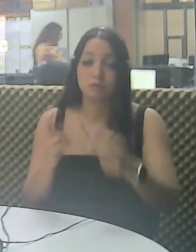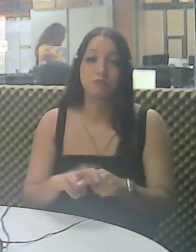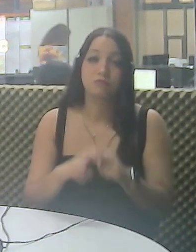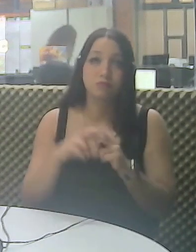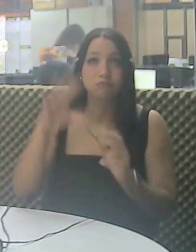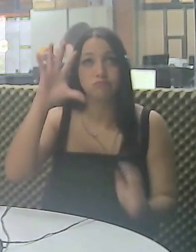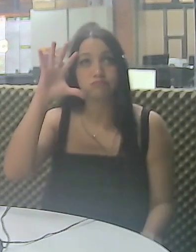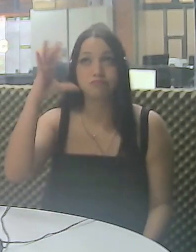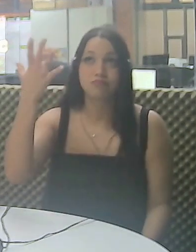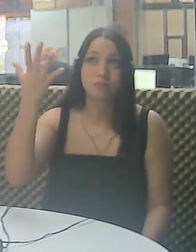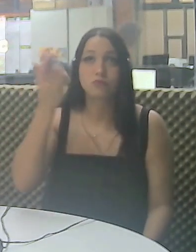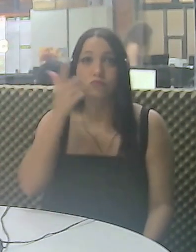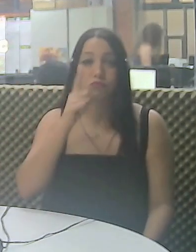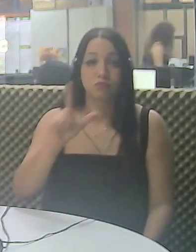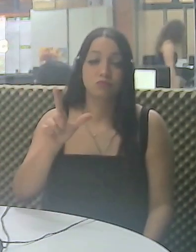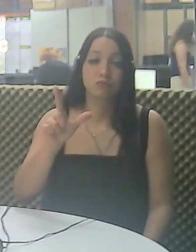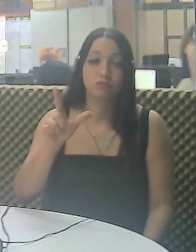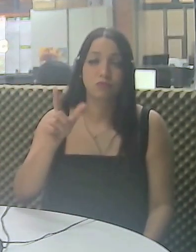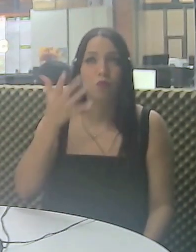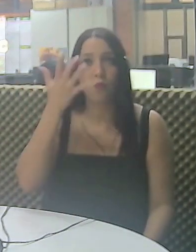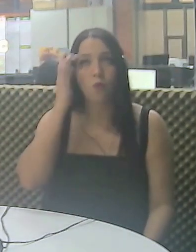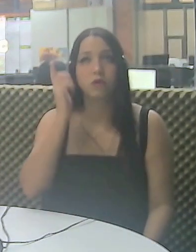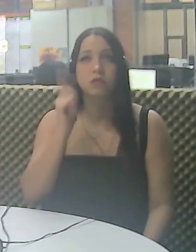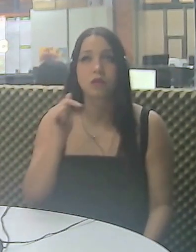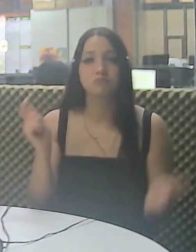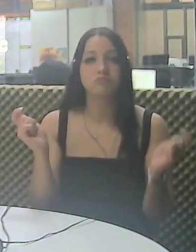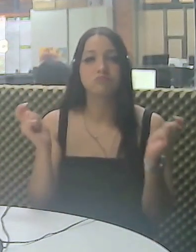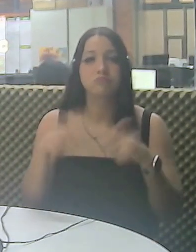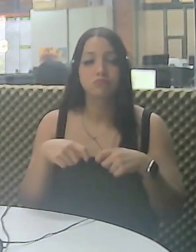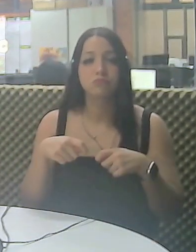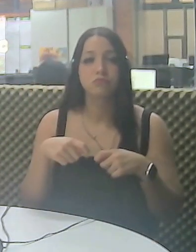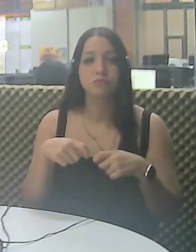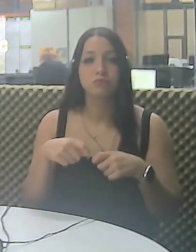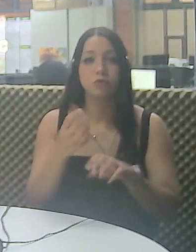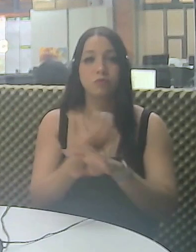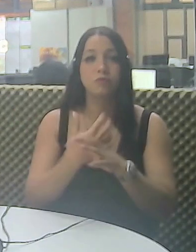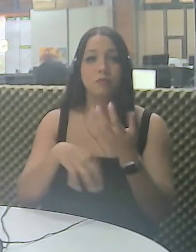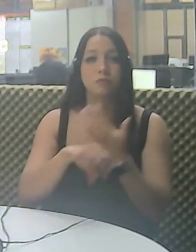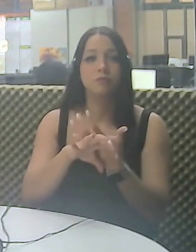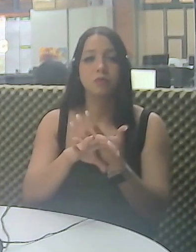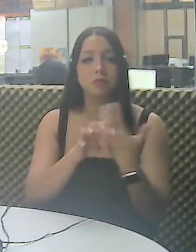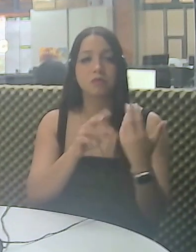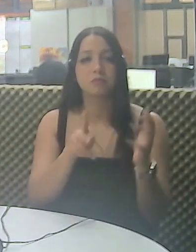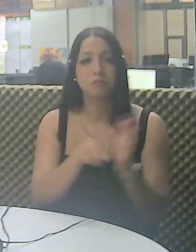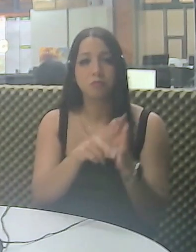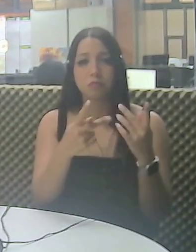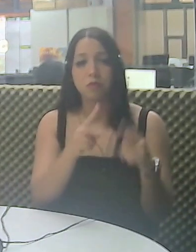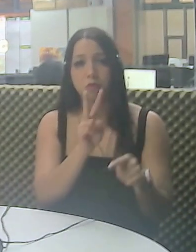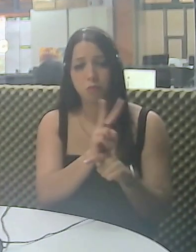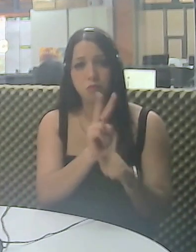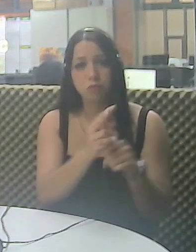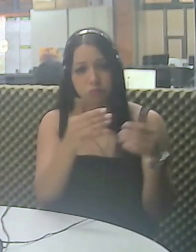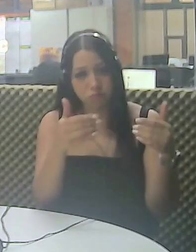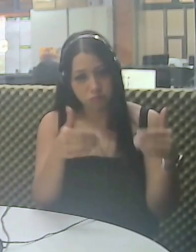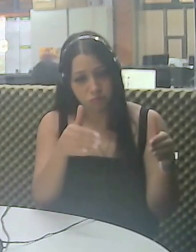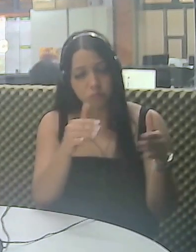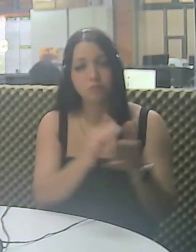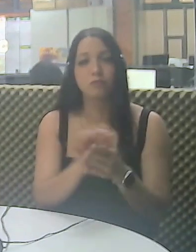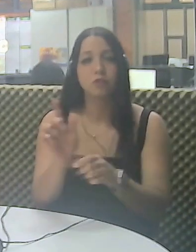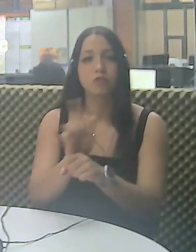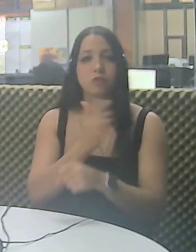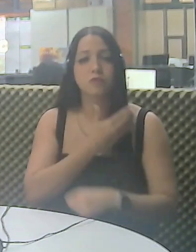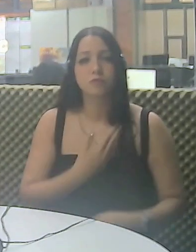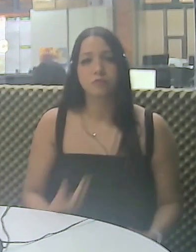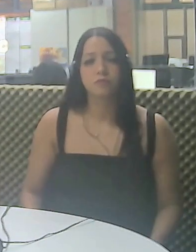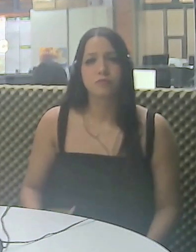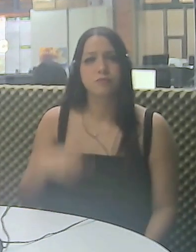foi a solução que nós encontramos e acho que é o caminho correto. O meio ambiente está no seu papel de cuidar do meio ambiente. E o gestor público